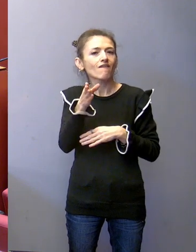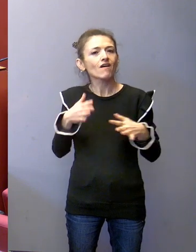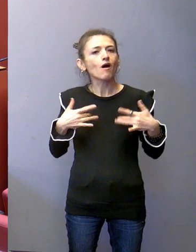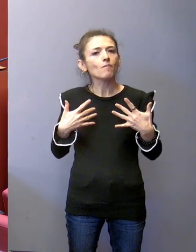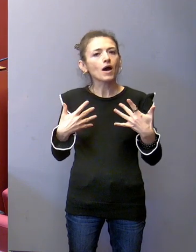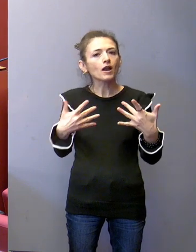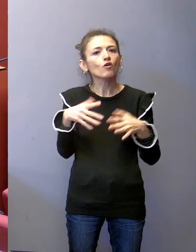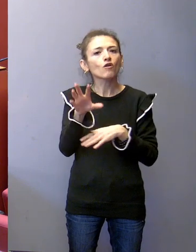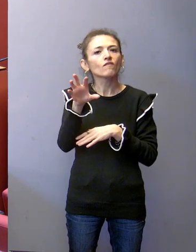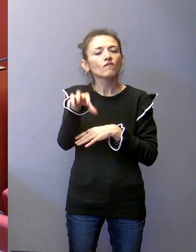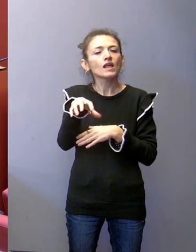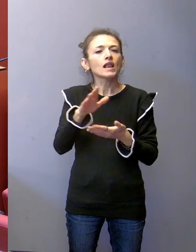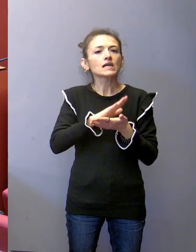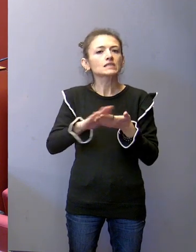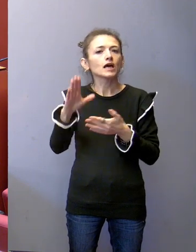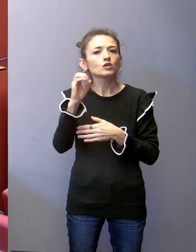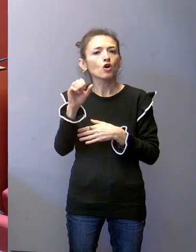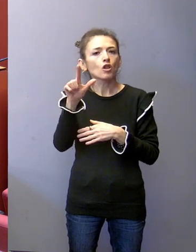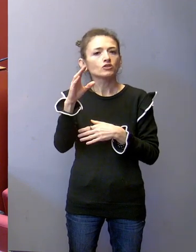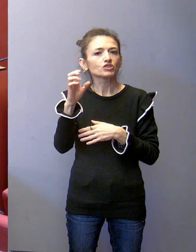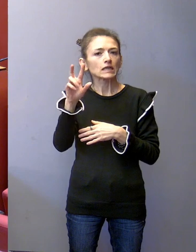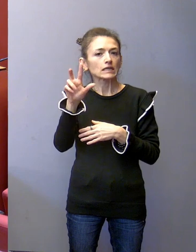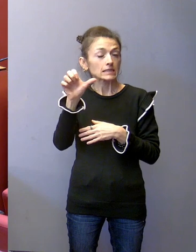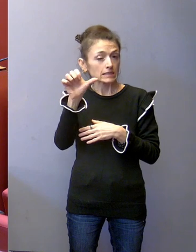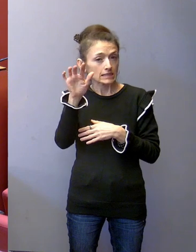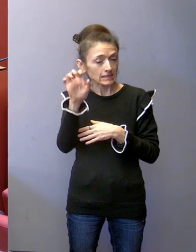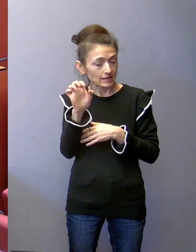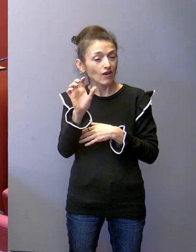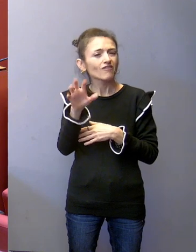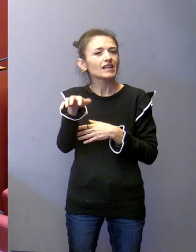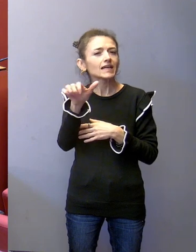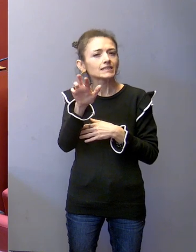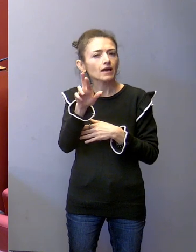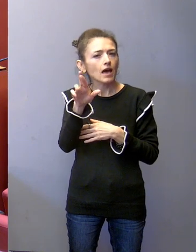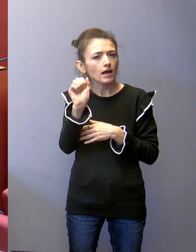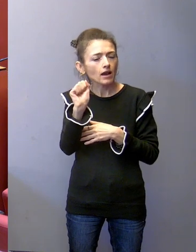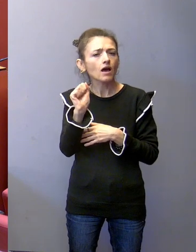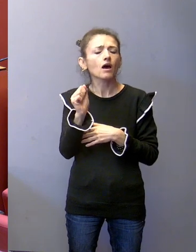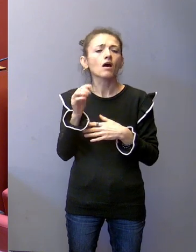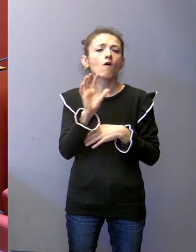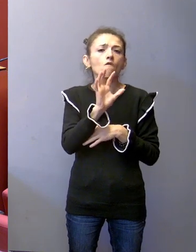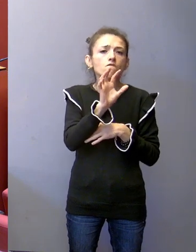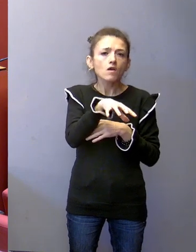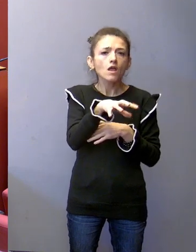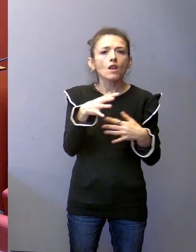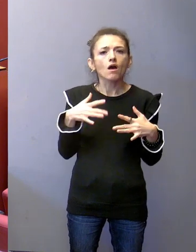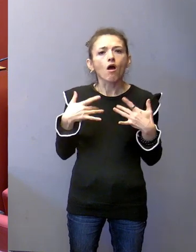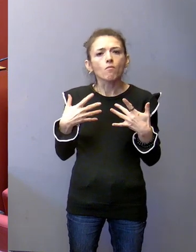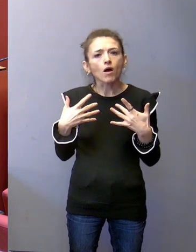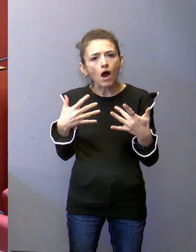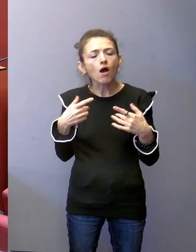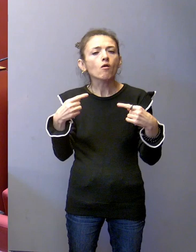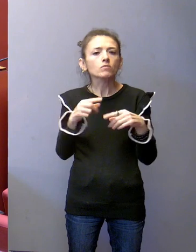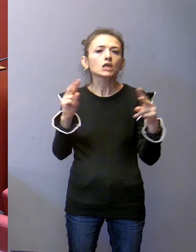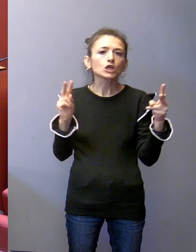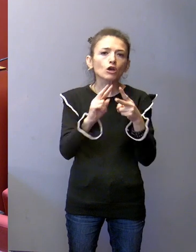di Sant'Olcese Villa Serra come lei sala Villa il parco sono oggi sempre più un luogo di incontro per